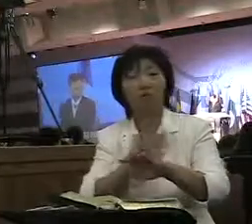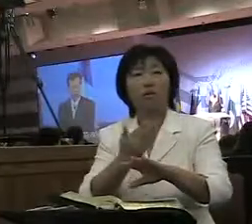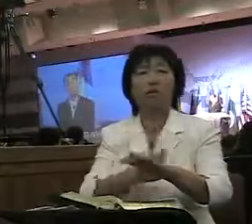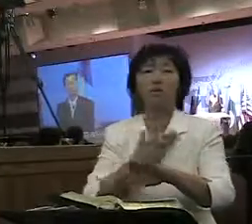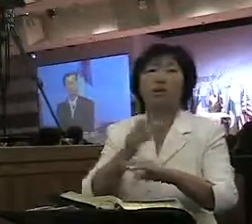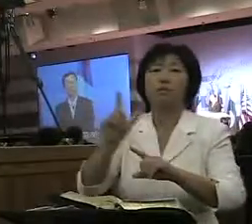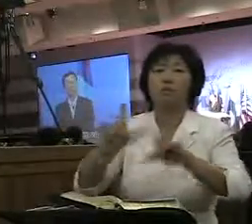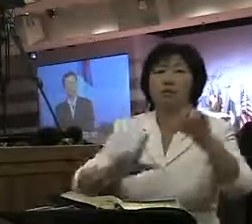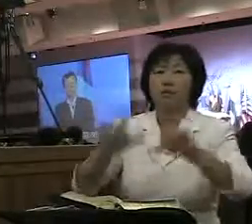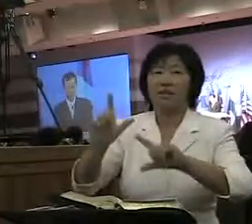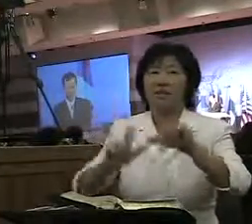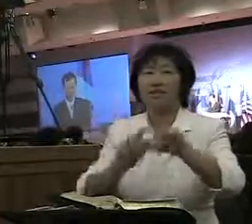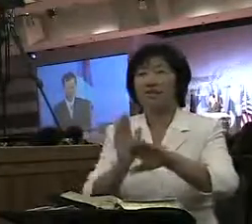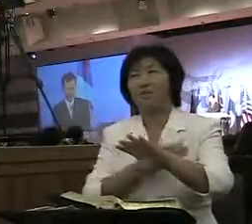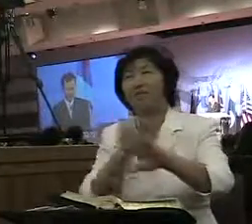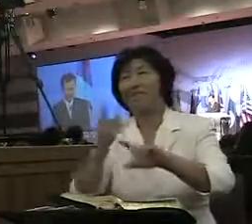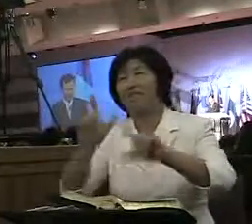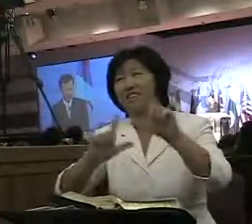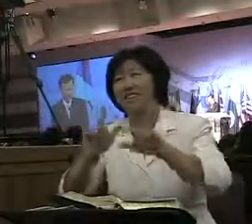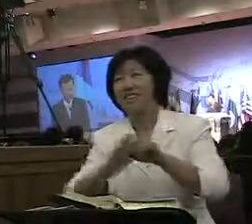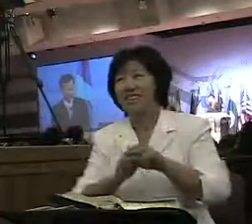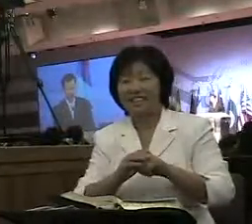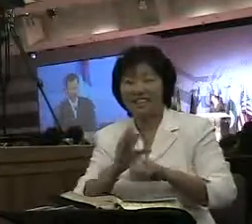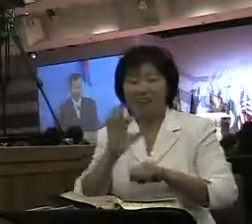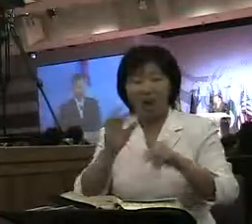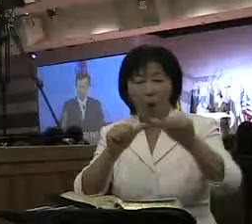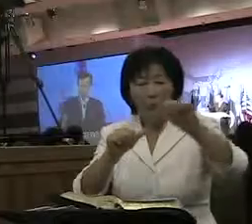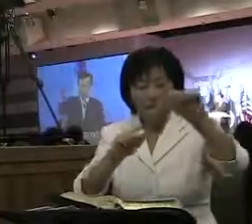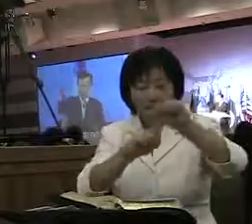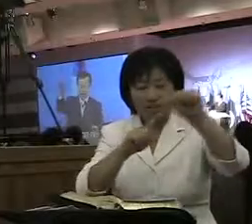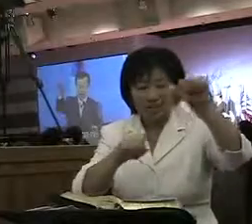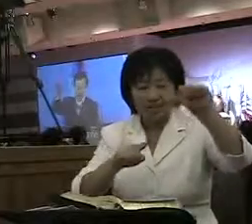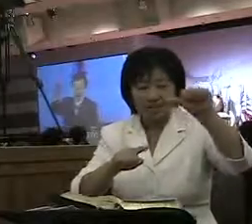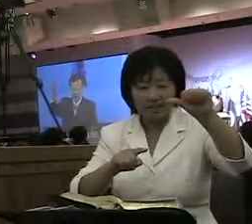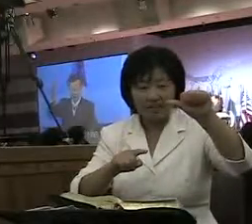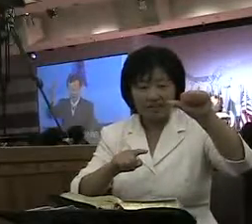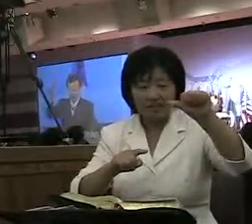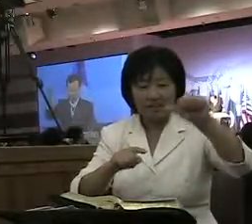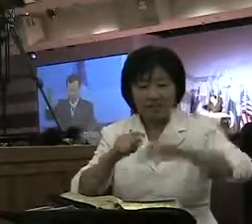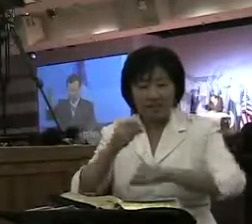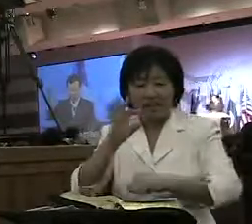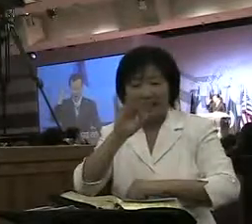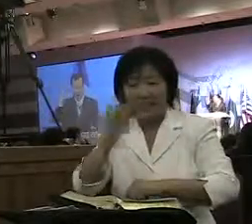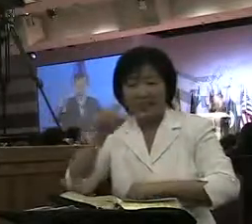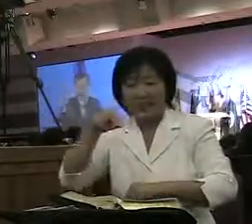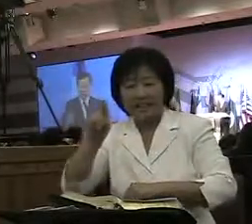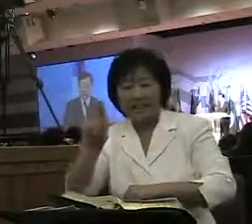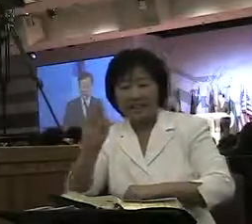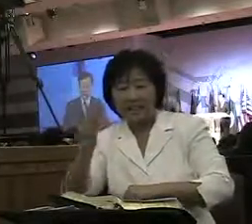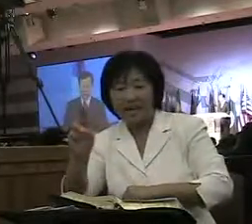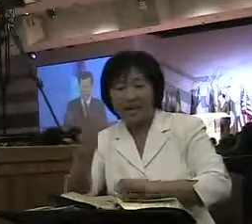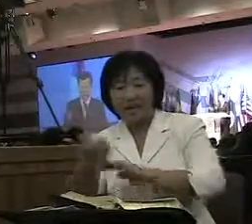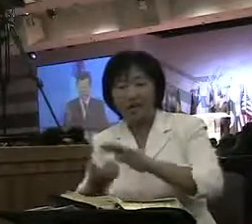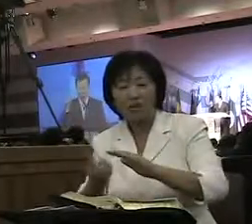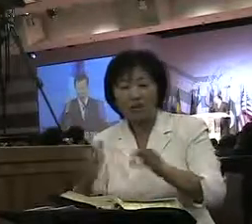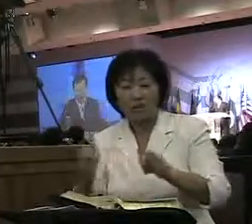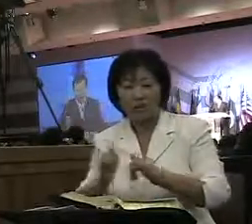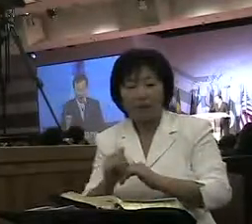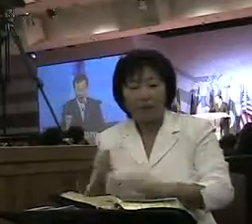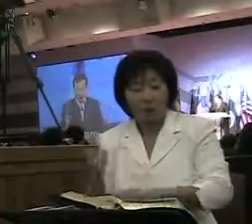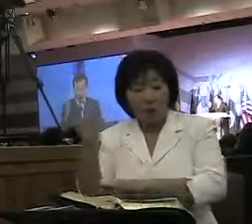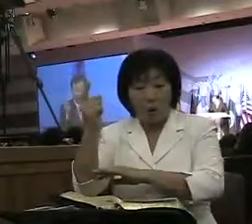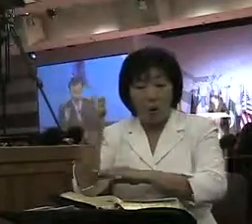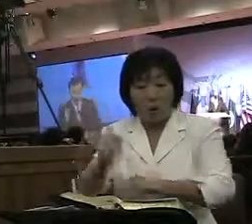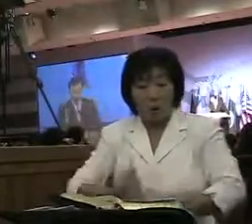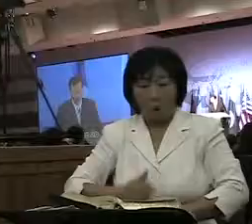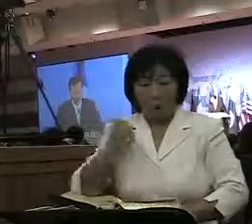여러분 5절의 말씀을 보시면 이사야 선지가 높이 들리신 하나님의 영광을 본 후 이렇게 외치고 있습니다.